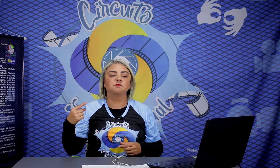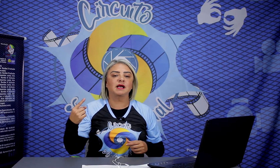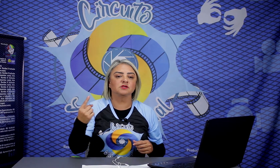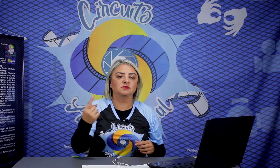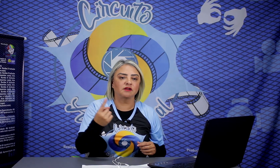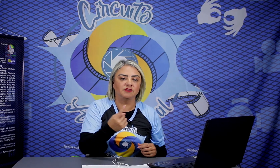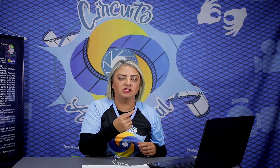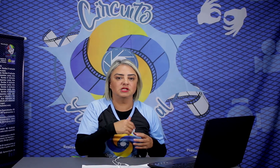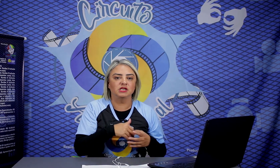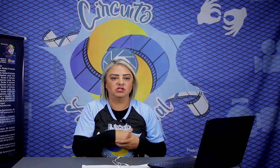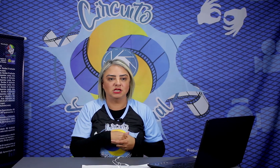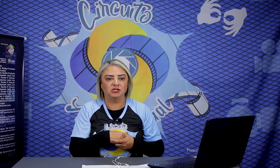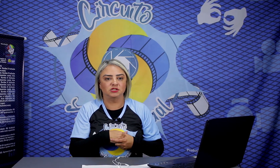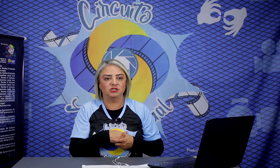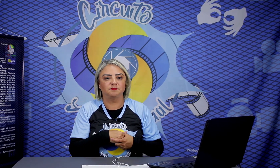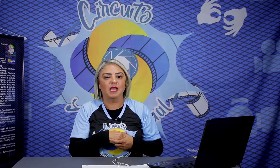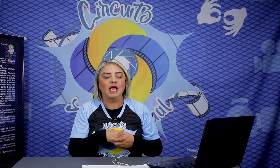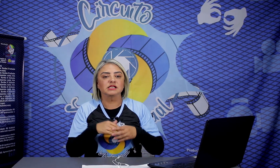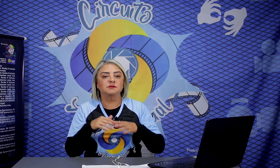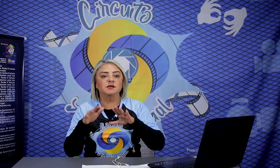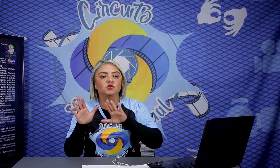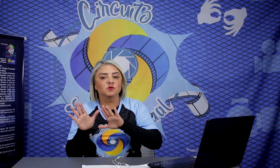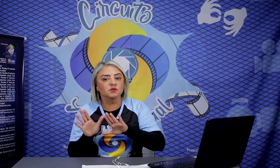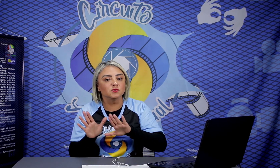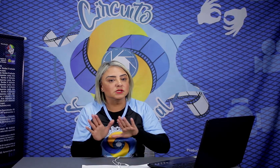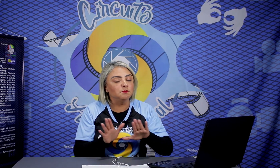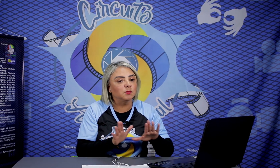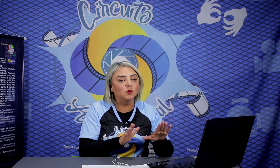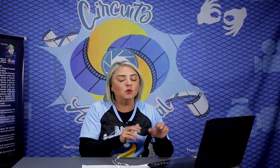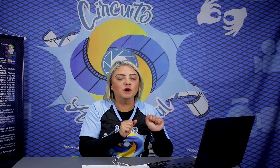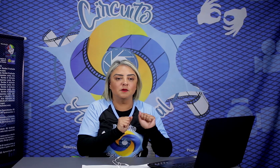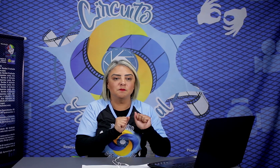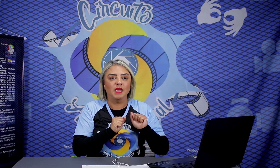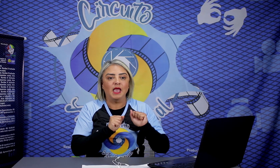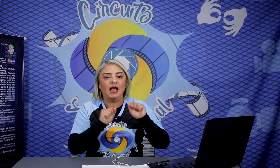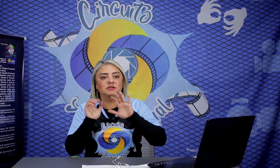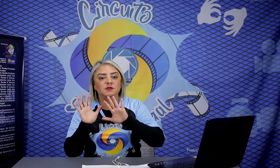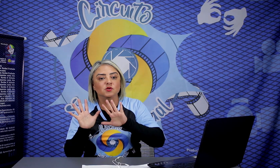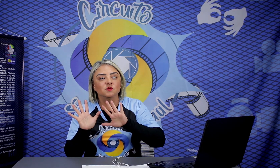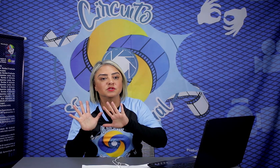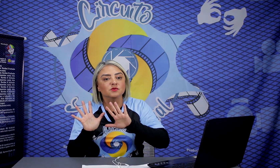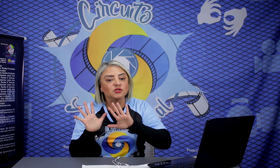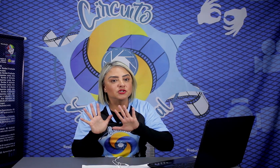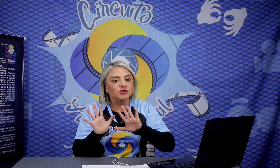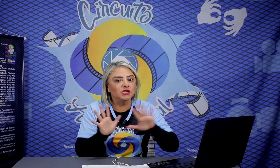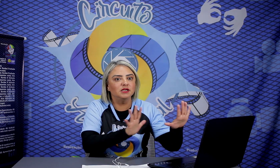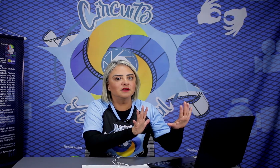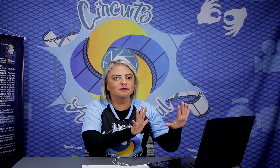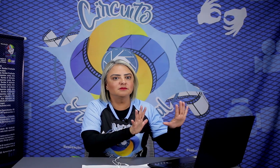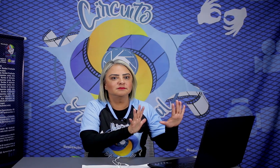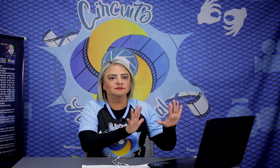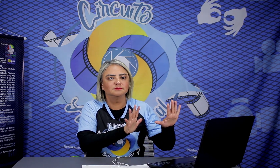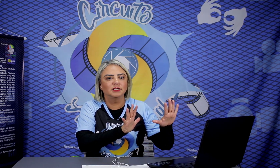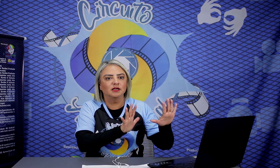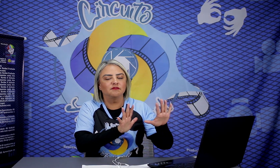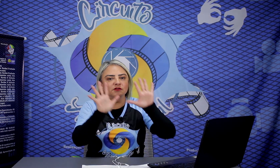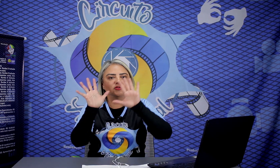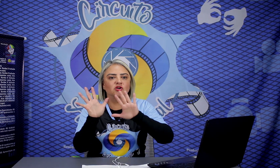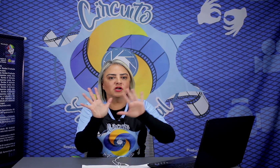passam na frente da gente, as pessoas nos empurram, as pessoas nos tiram. Faltam jogar a